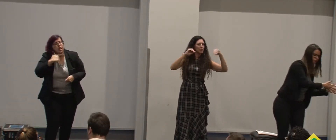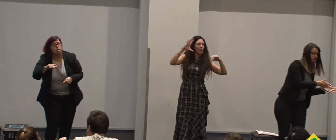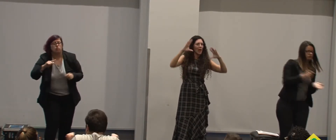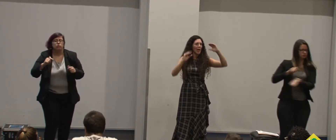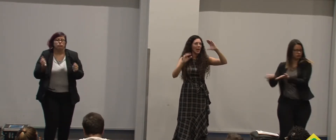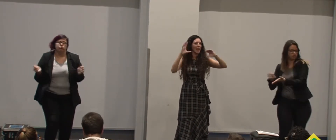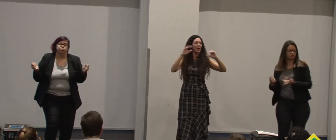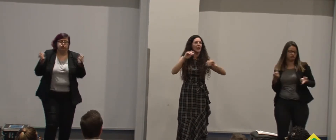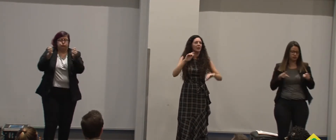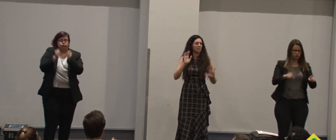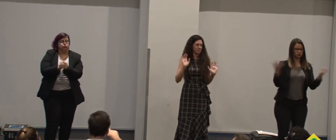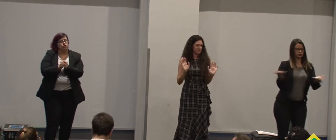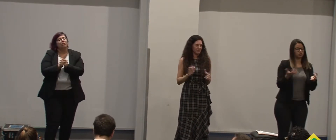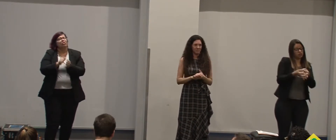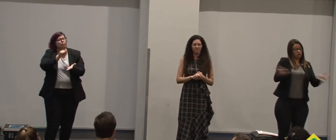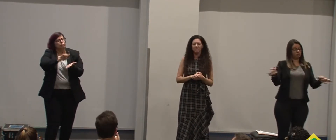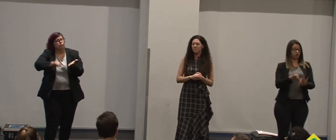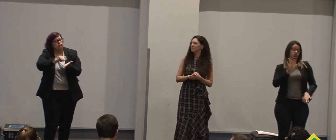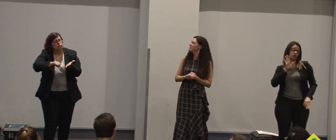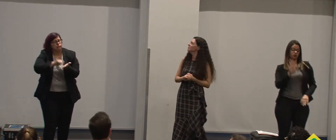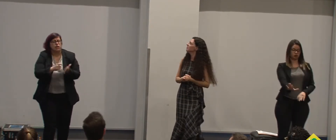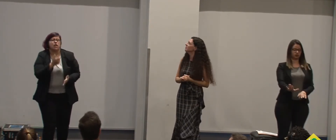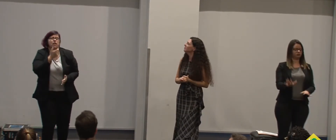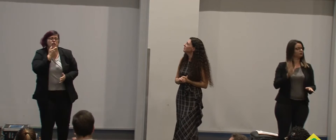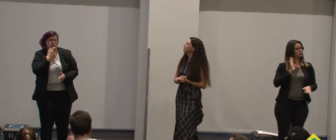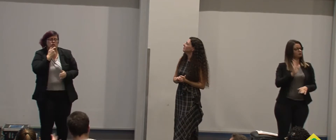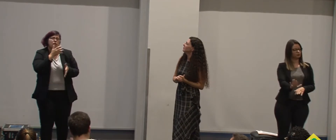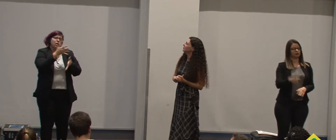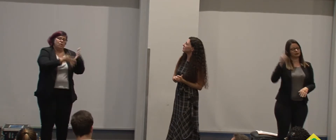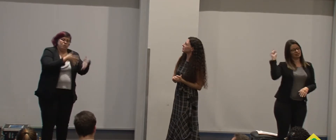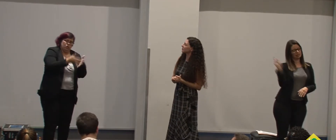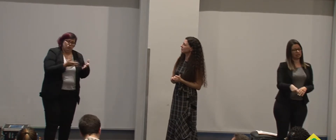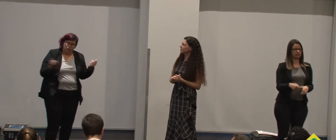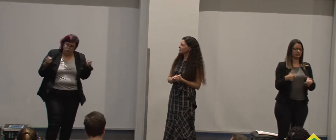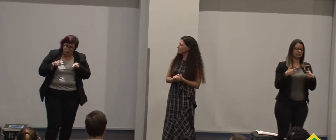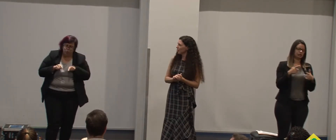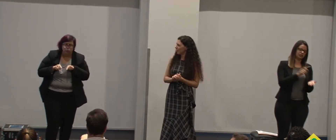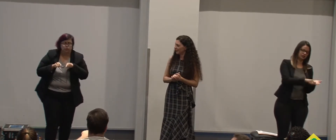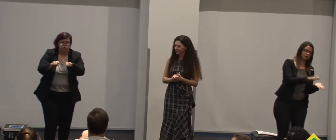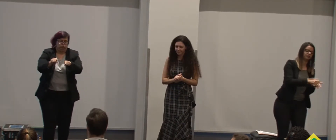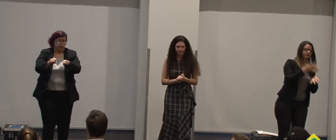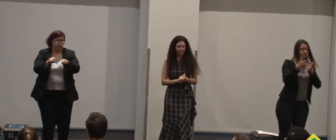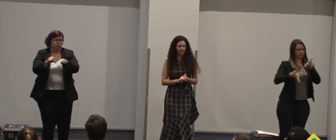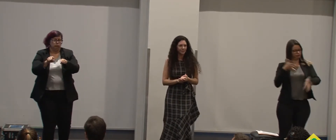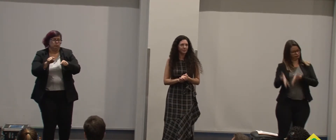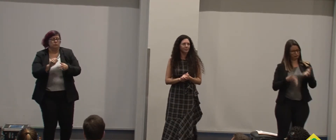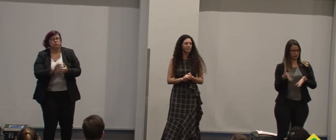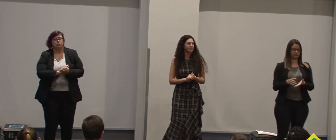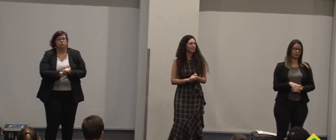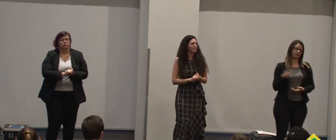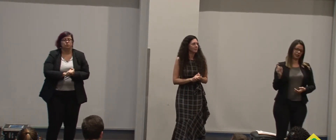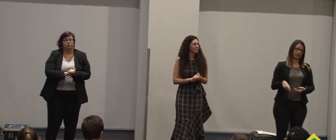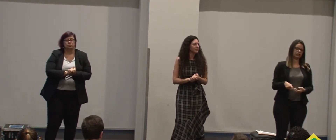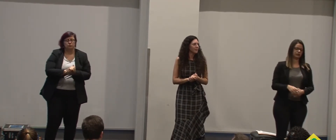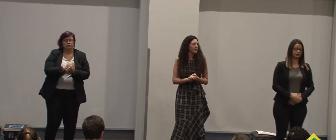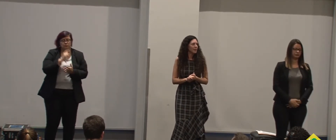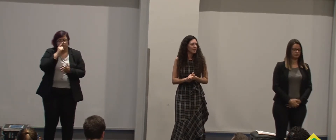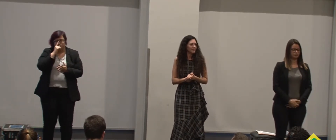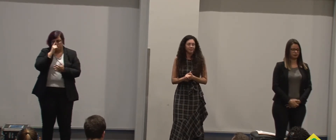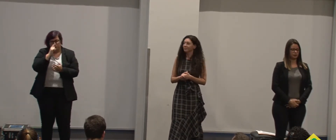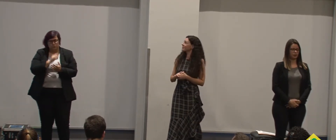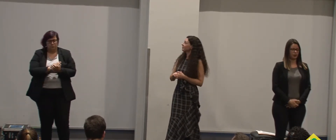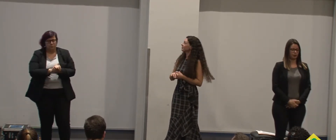e nada do inglês escrito. Por isso que é um language allocation, né, um balanceamento entre as línguas que vão ser ensinadas.